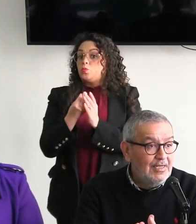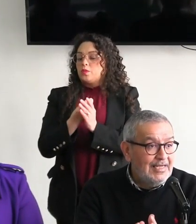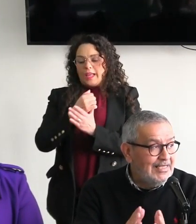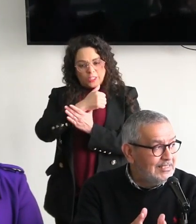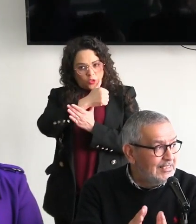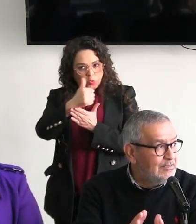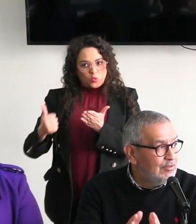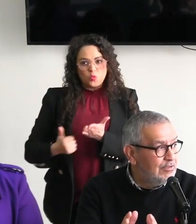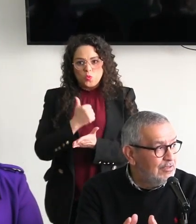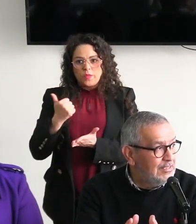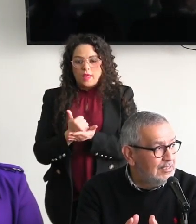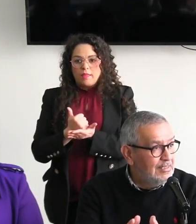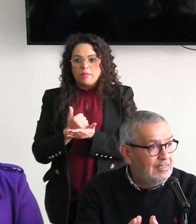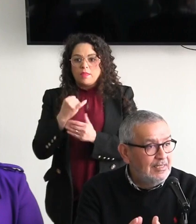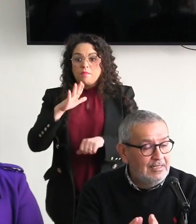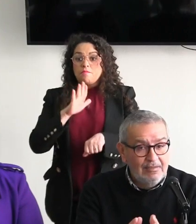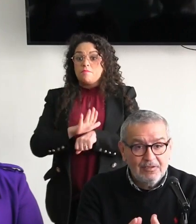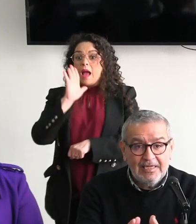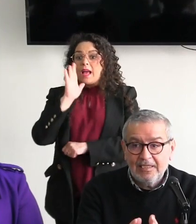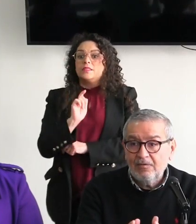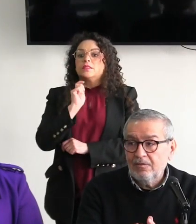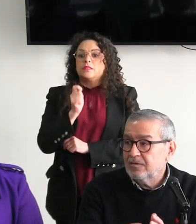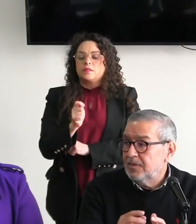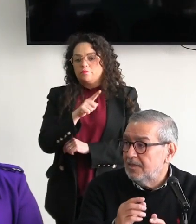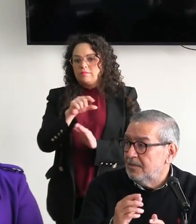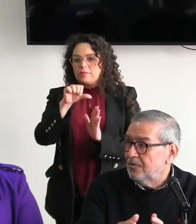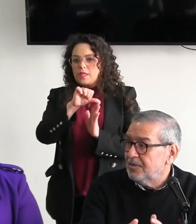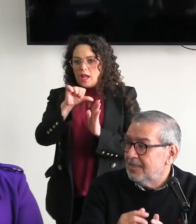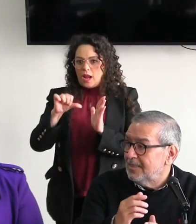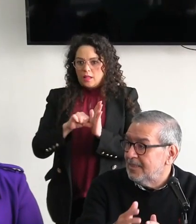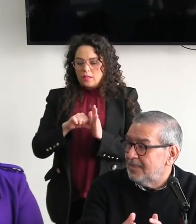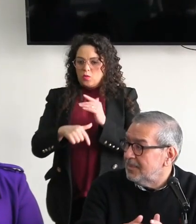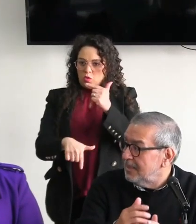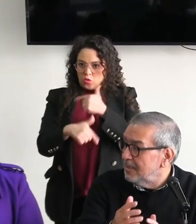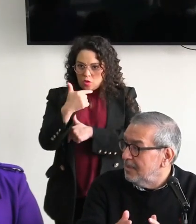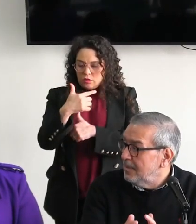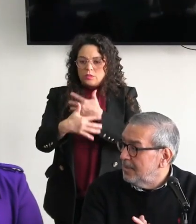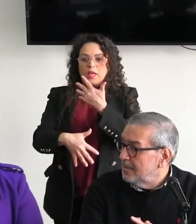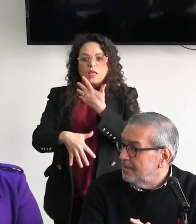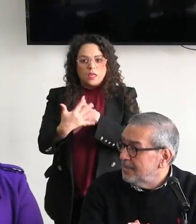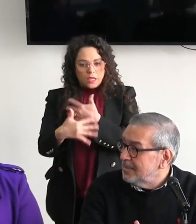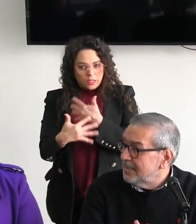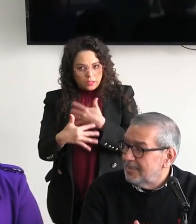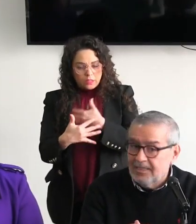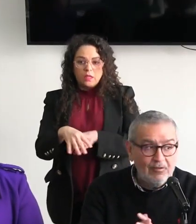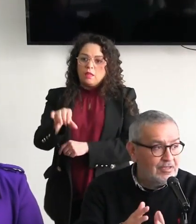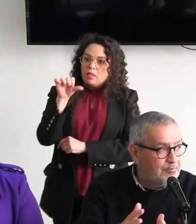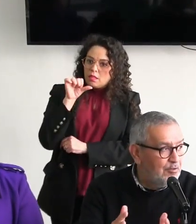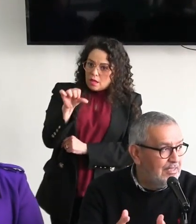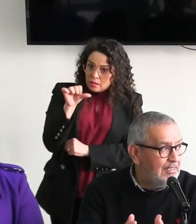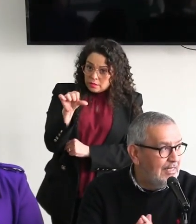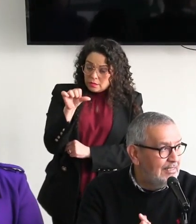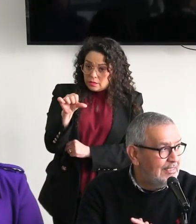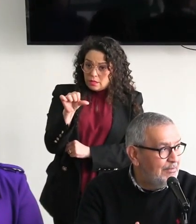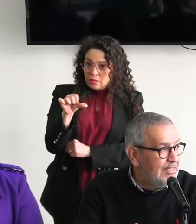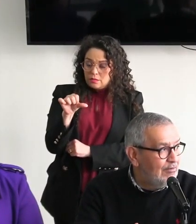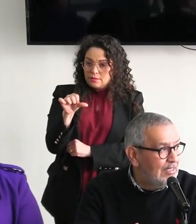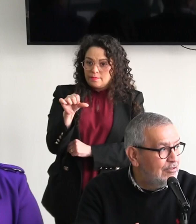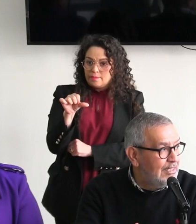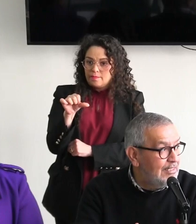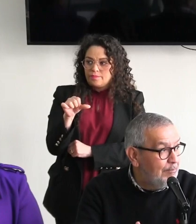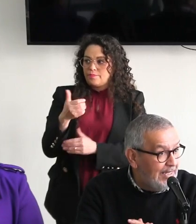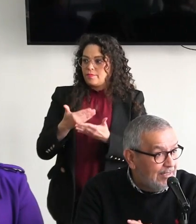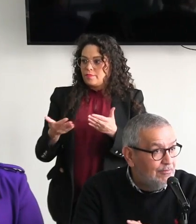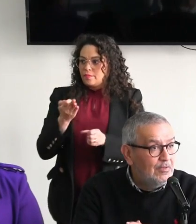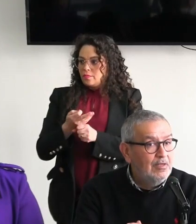todo en estas cuestiones, en los artículos el 12, el 15, el 16, que corresponden al tema que ahora